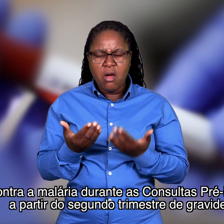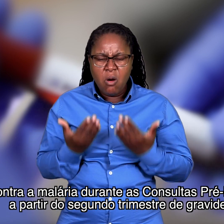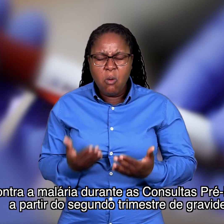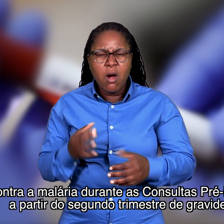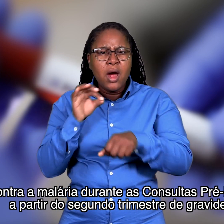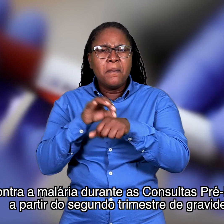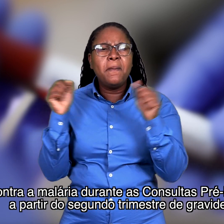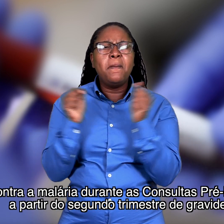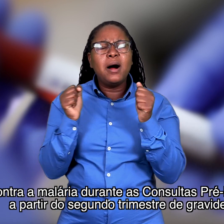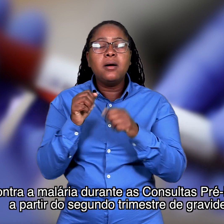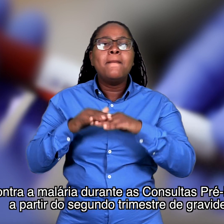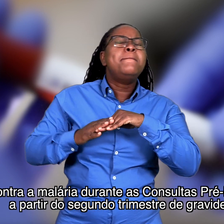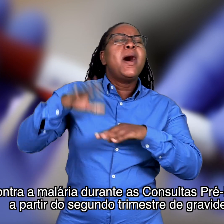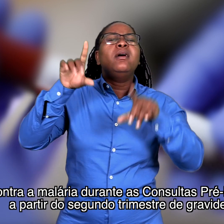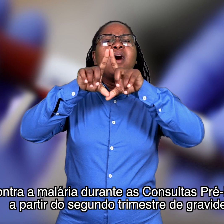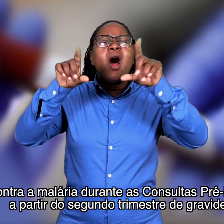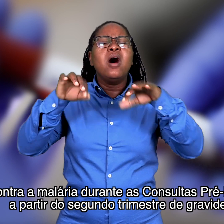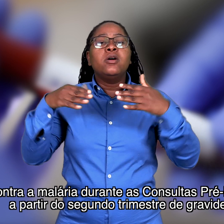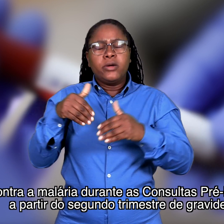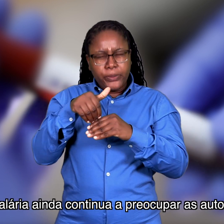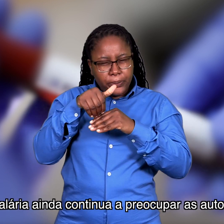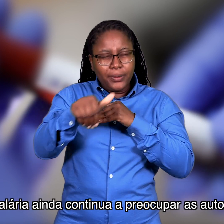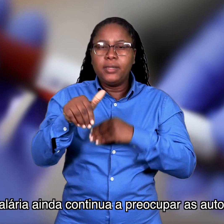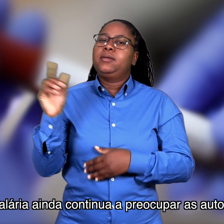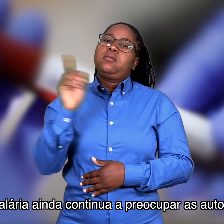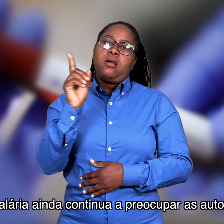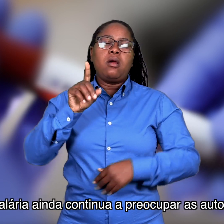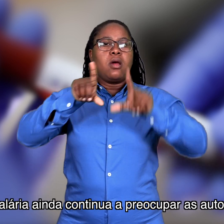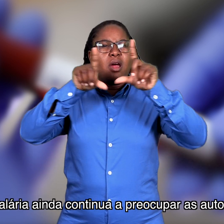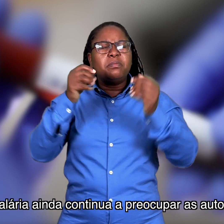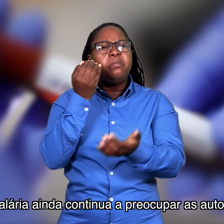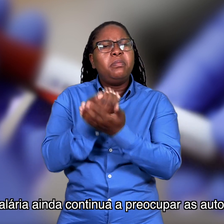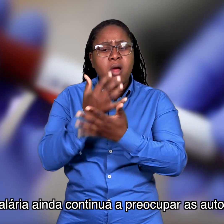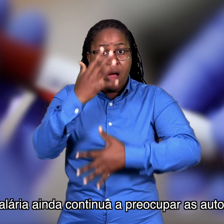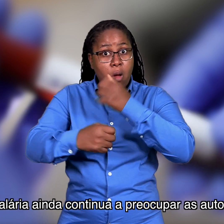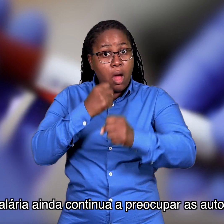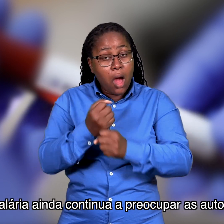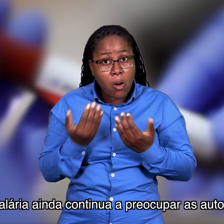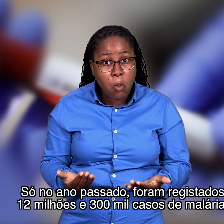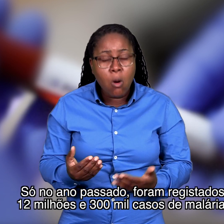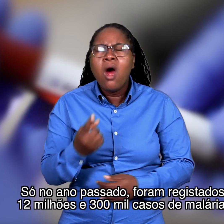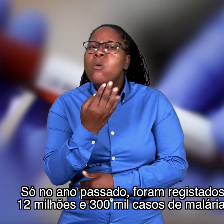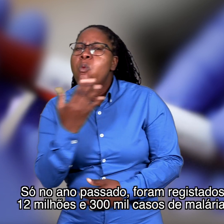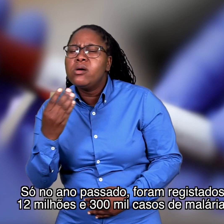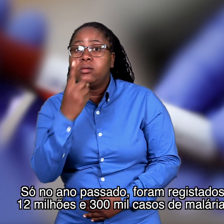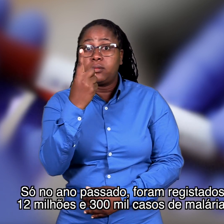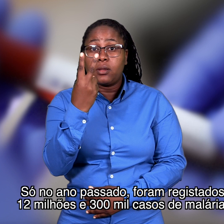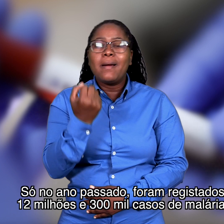a partir do segundo trimestre da gravidez. A malária ainda continua a preocupar as autoridades. Só no ano passado,